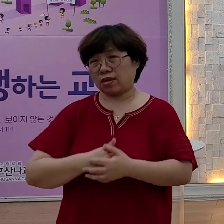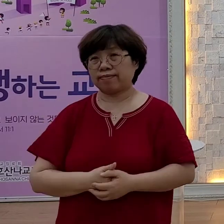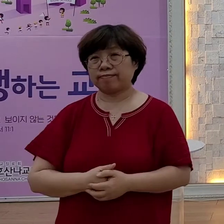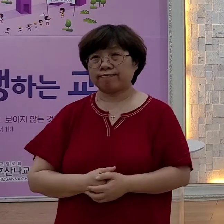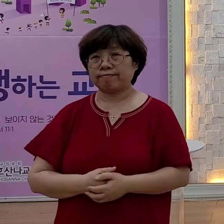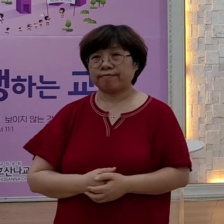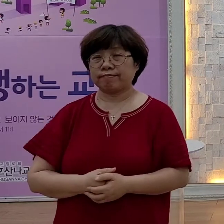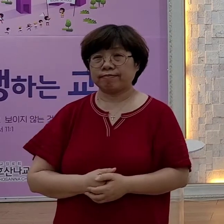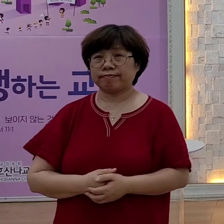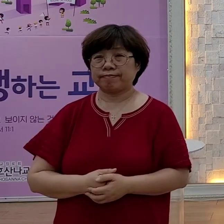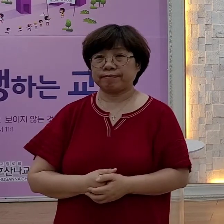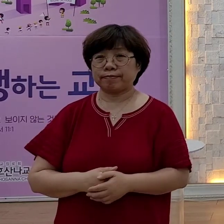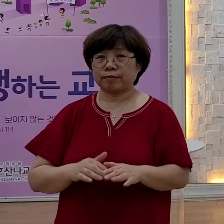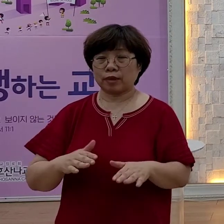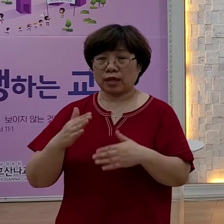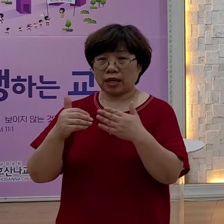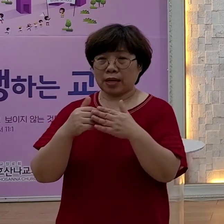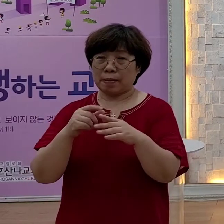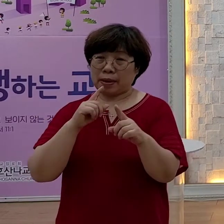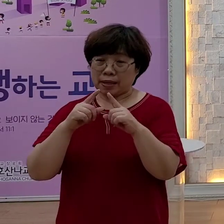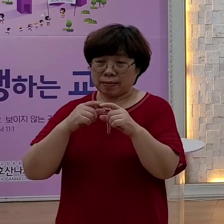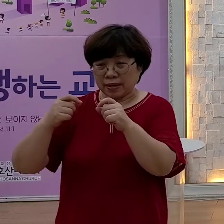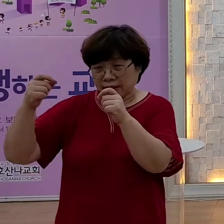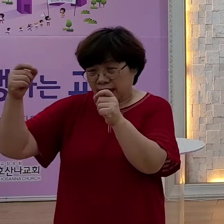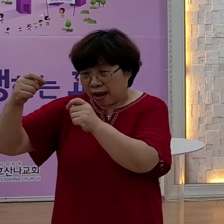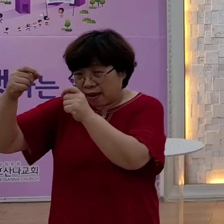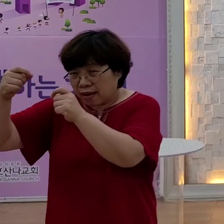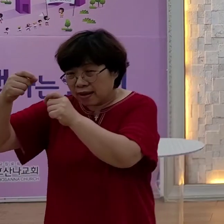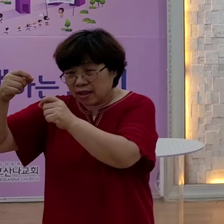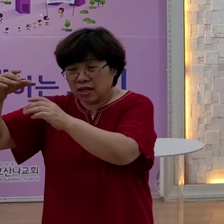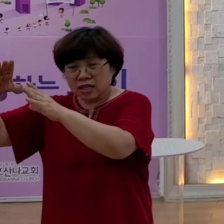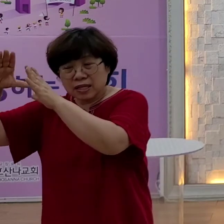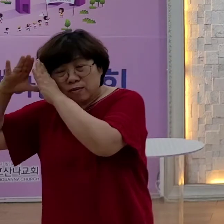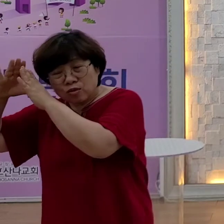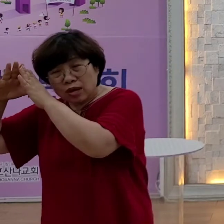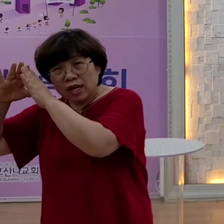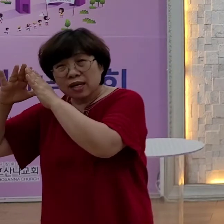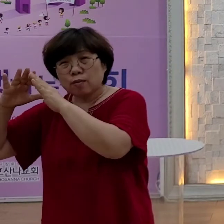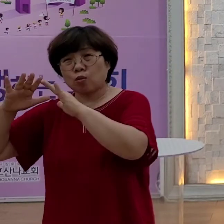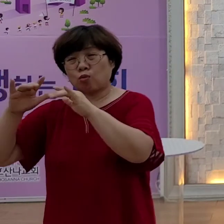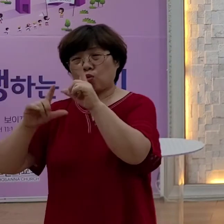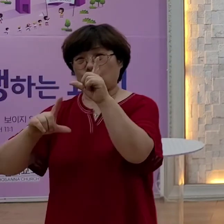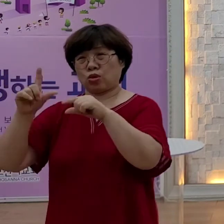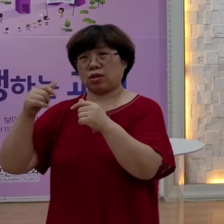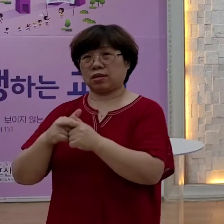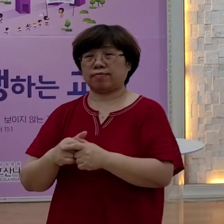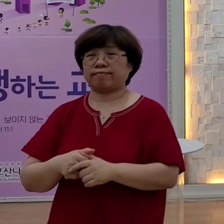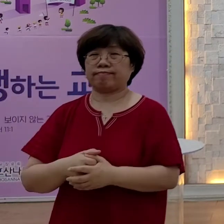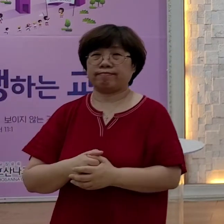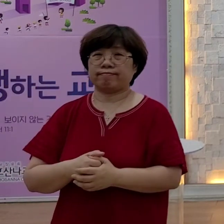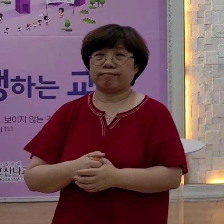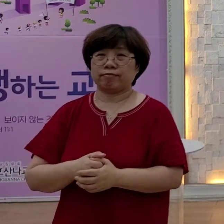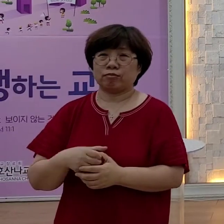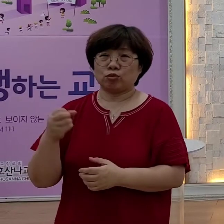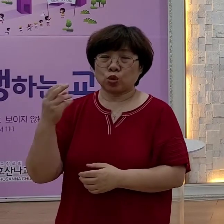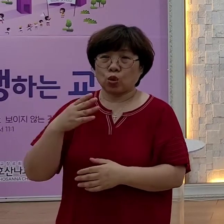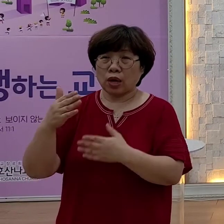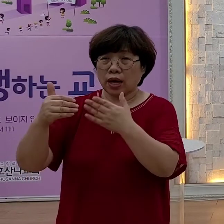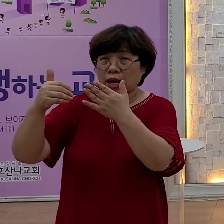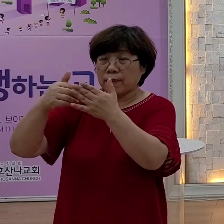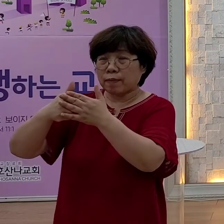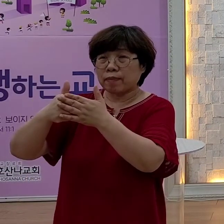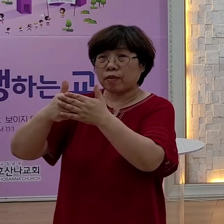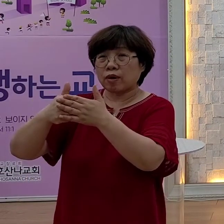오늘 하나님의 말씀을 가까이서 경청하는 이 모습, 태도, 그리고